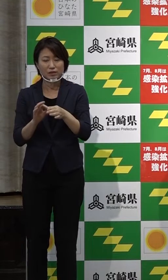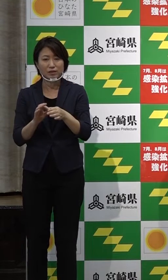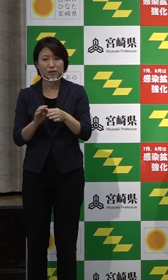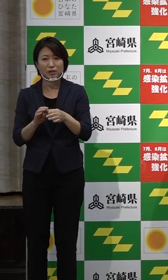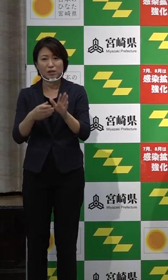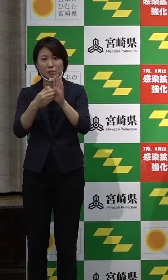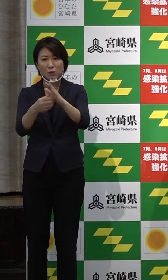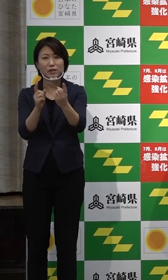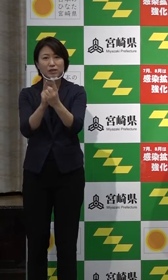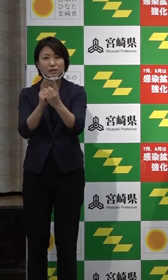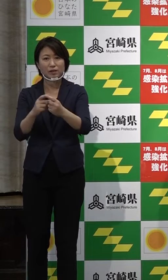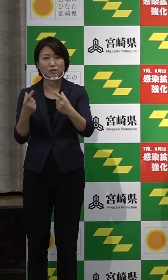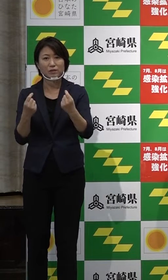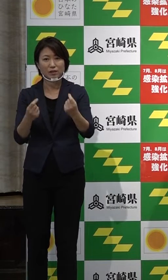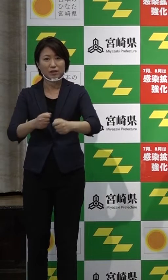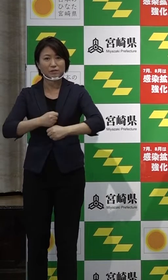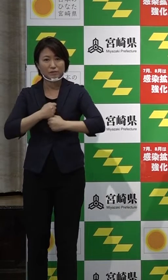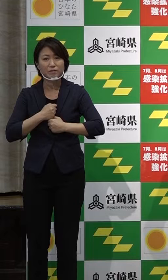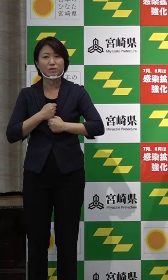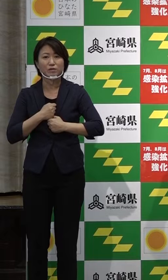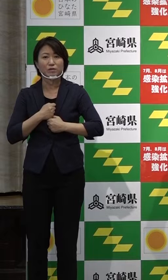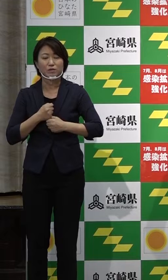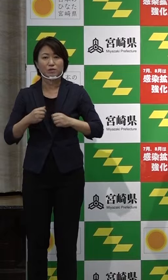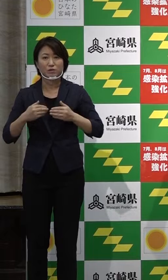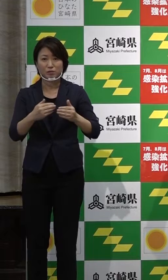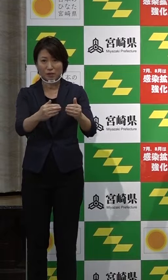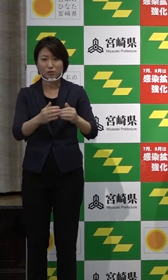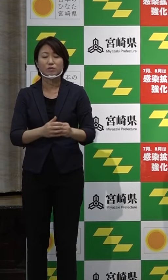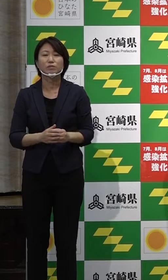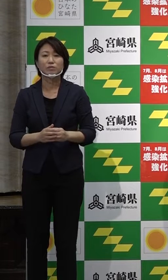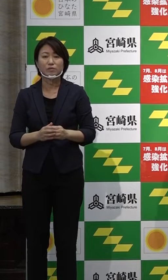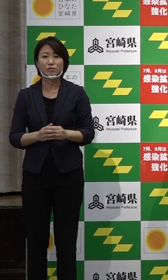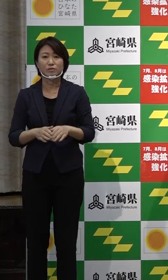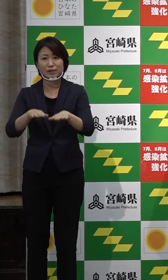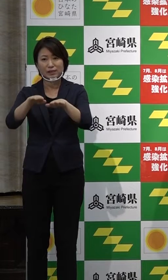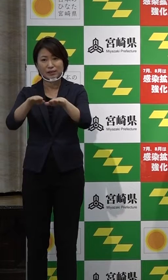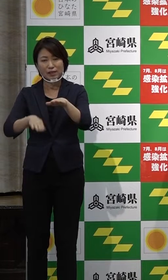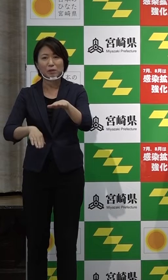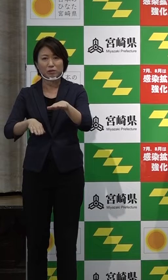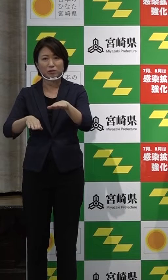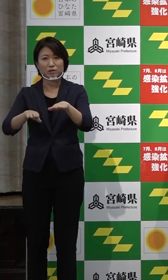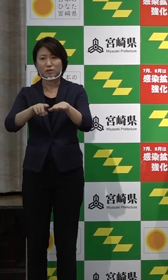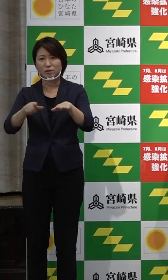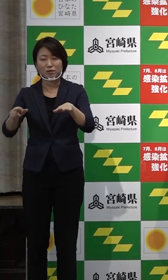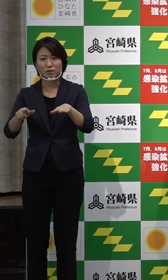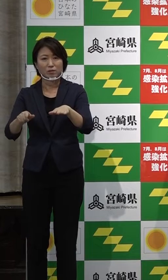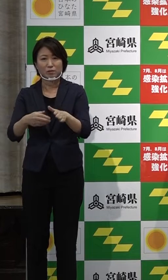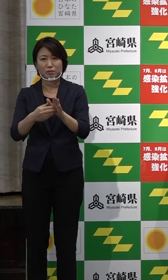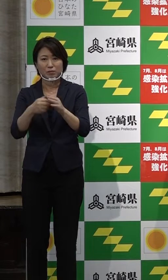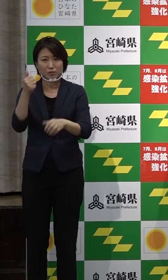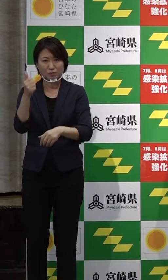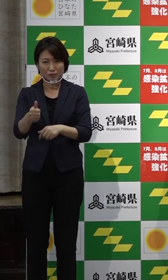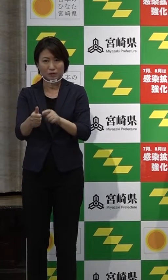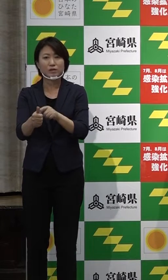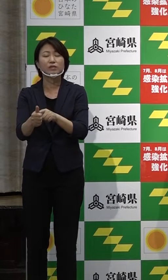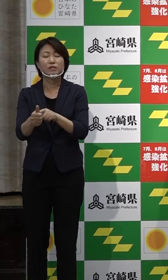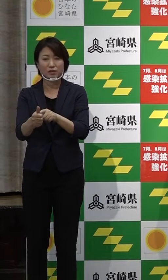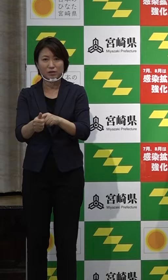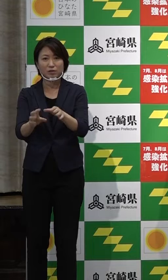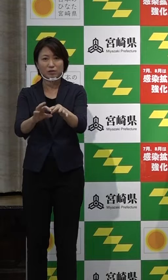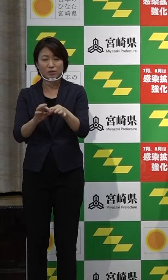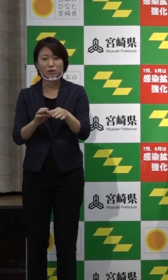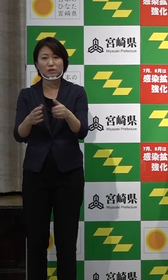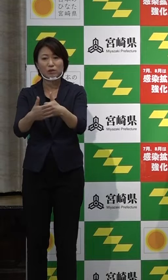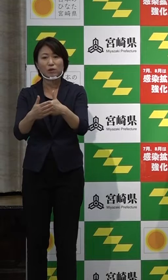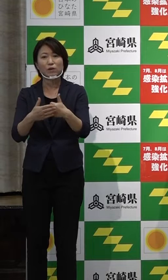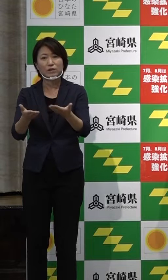対策を徹底をするということ、それから差別、誹謗聴取、強制などは行わないということをぜひ引き続き協